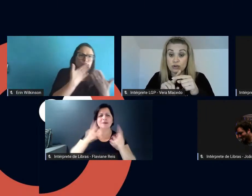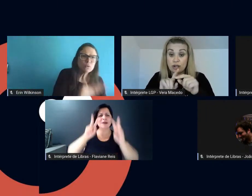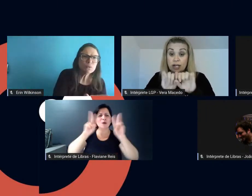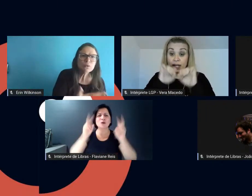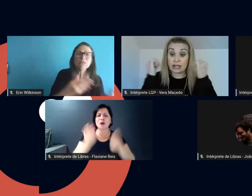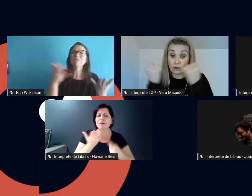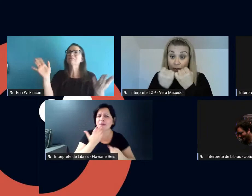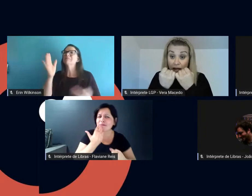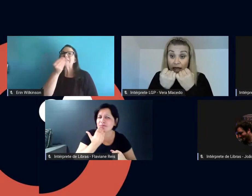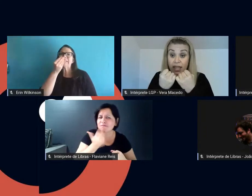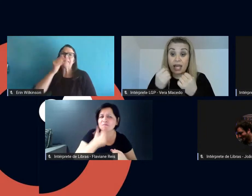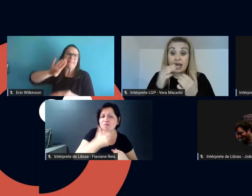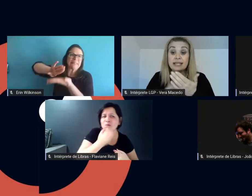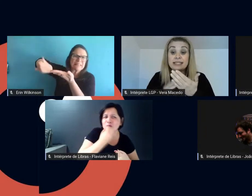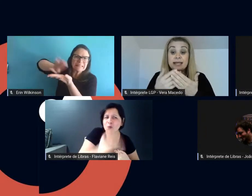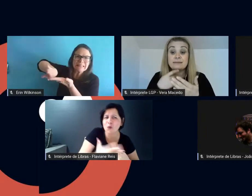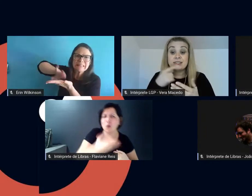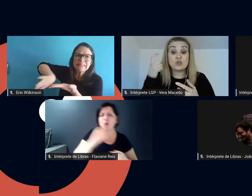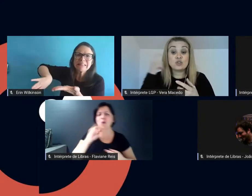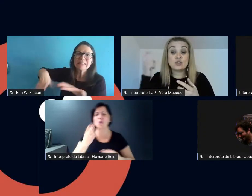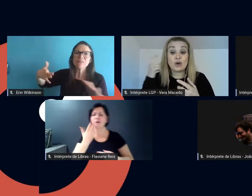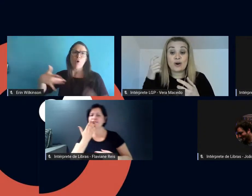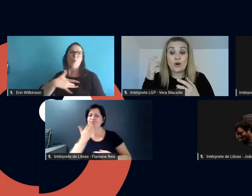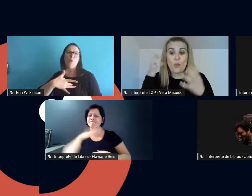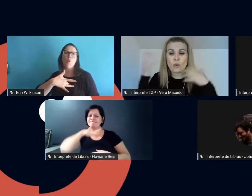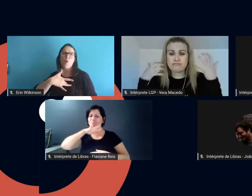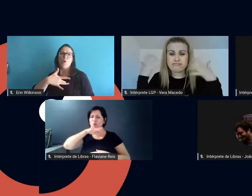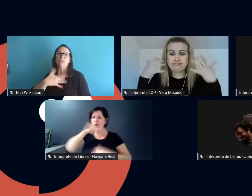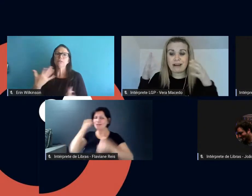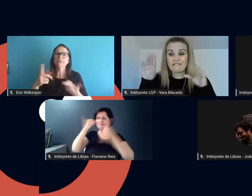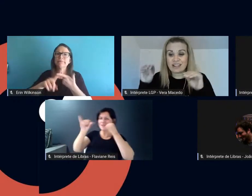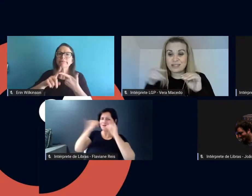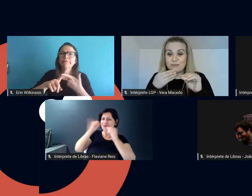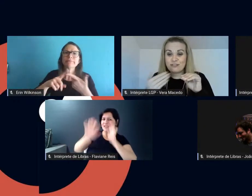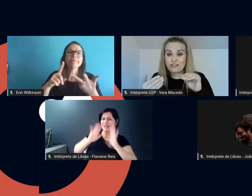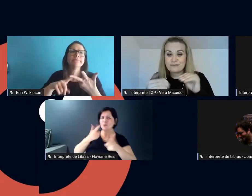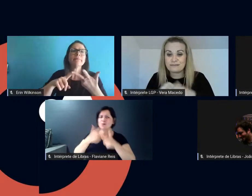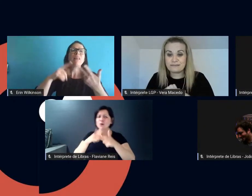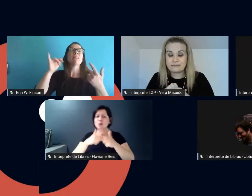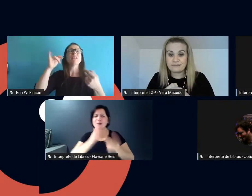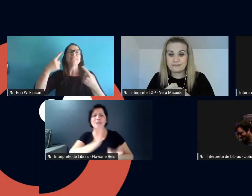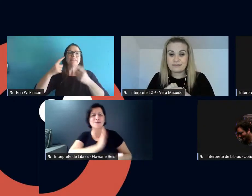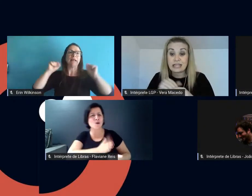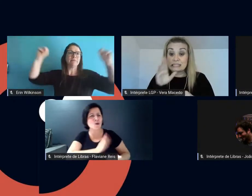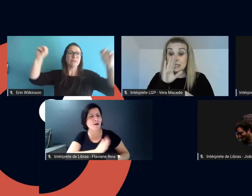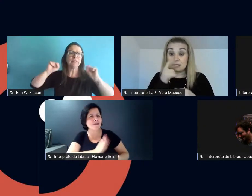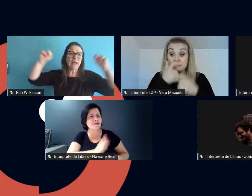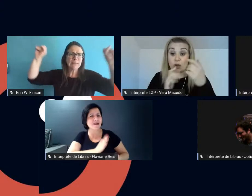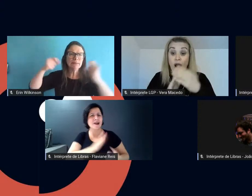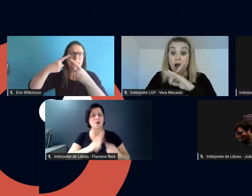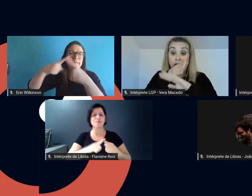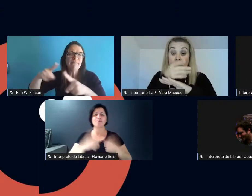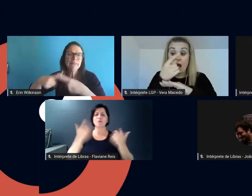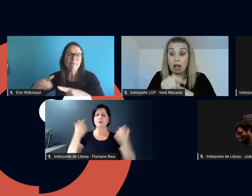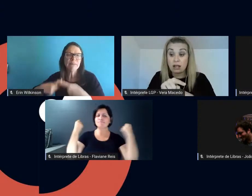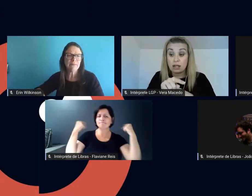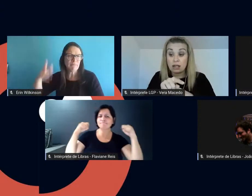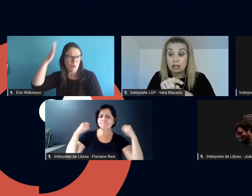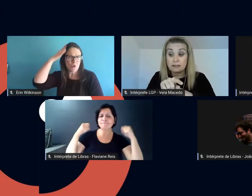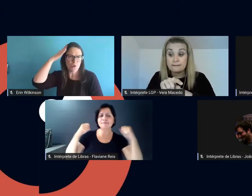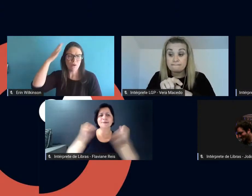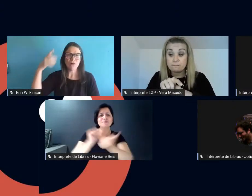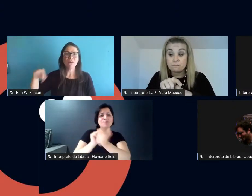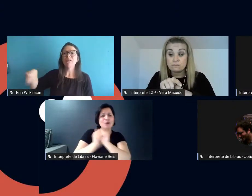com traz benefícios, enfim, esses estudos terem acesso a o que a